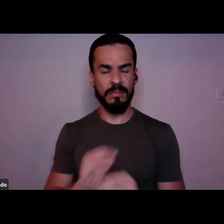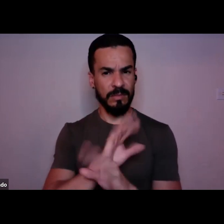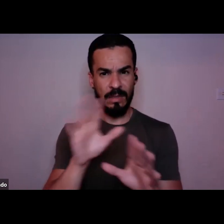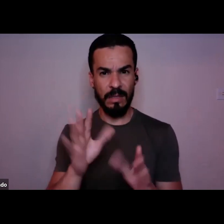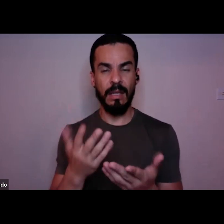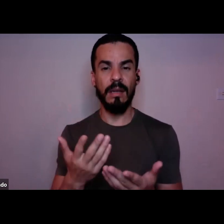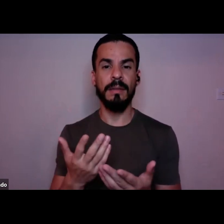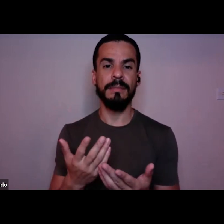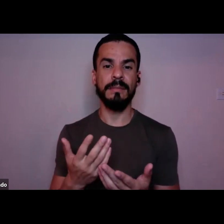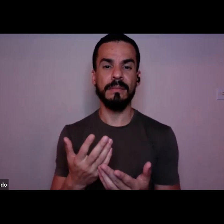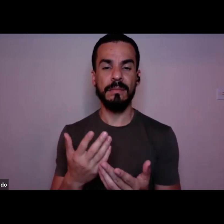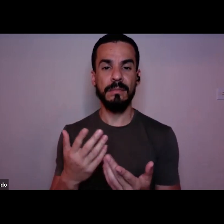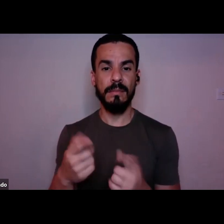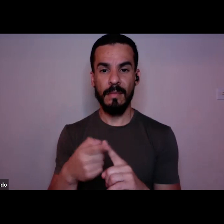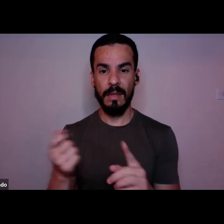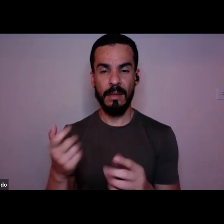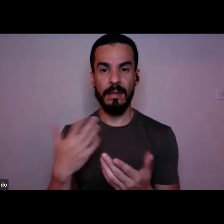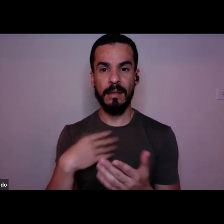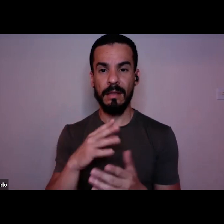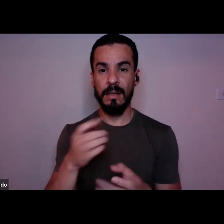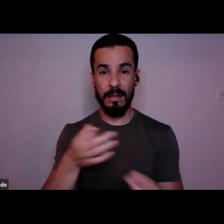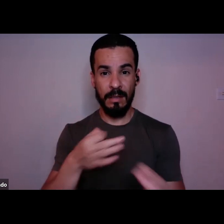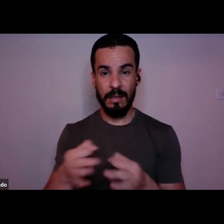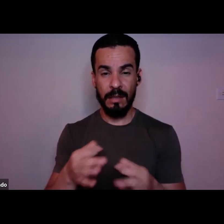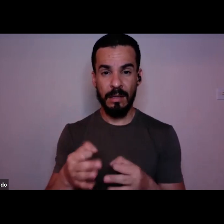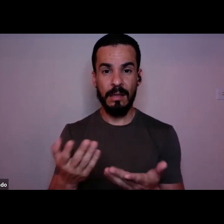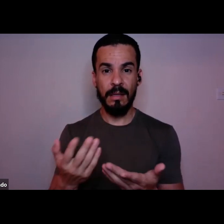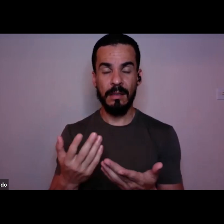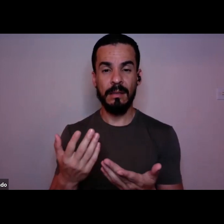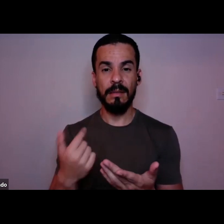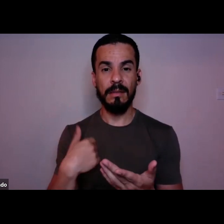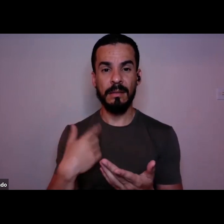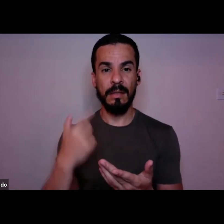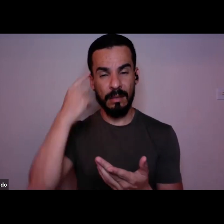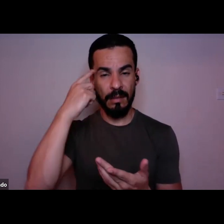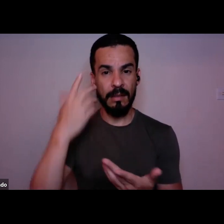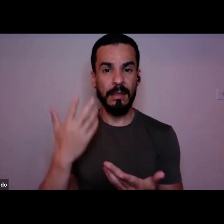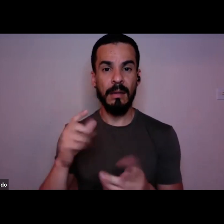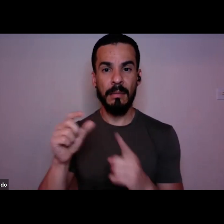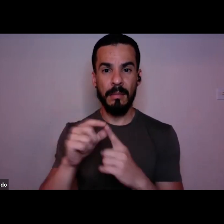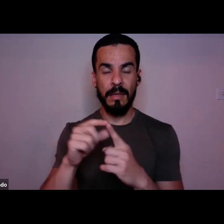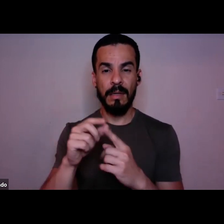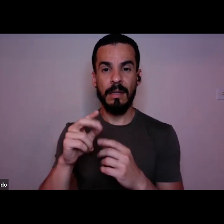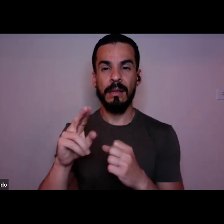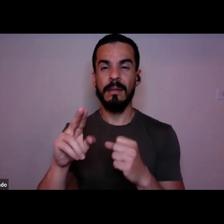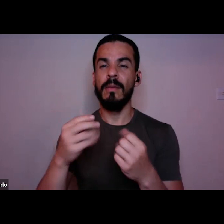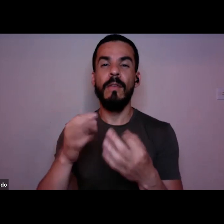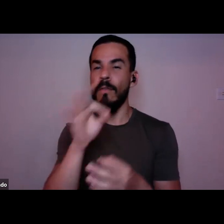y tal vez a partir de lo de lo que nos explicas lo que se me viene a la mente es la palabra naturalidad